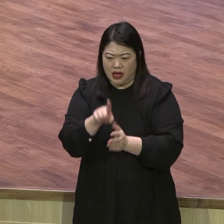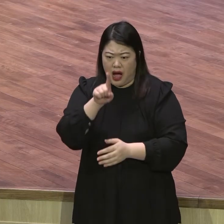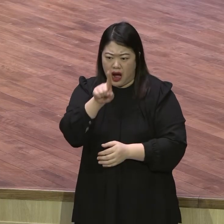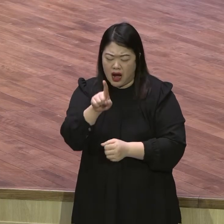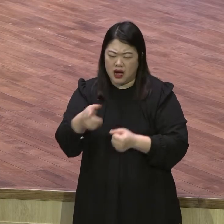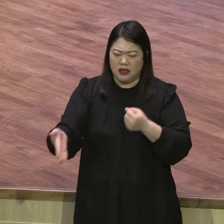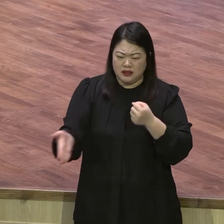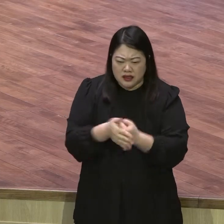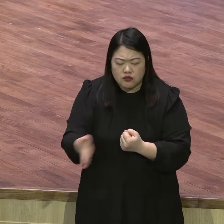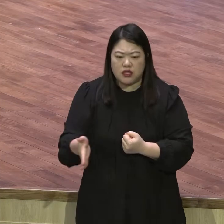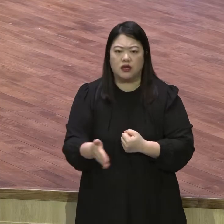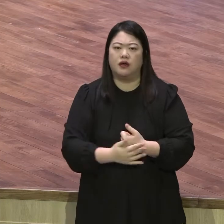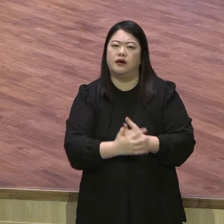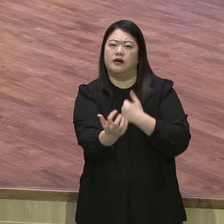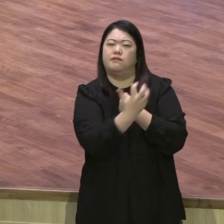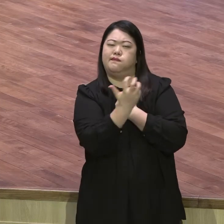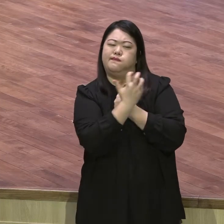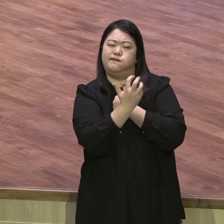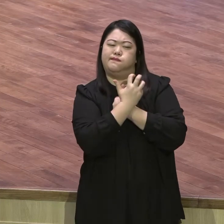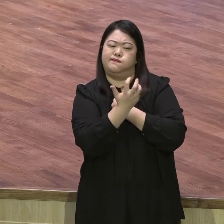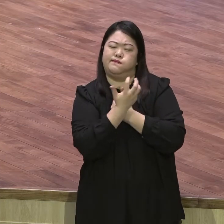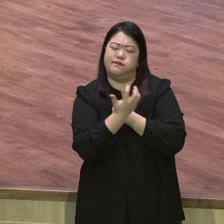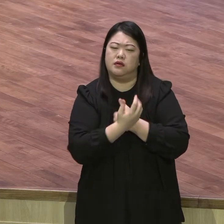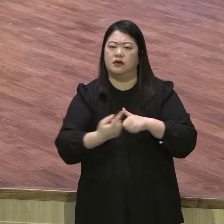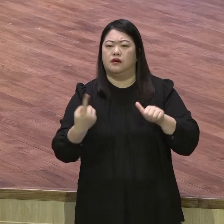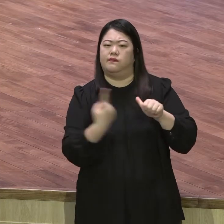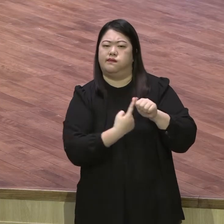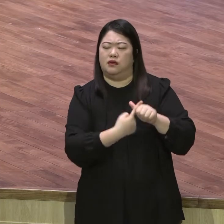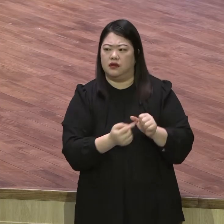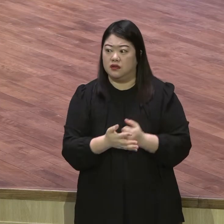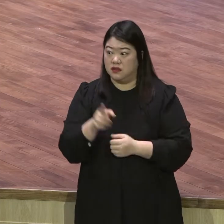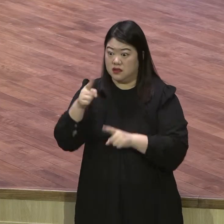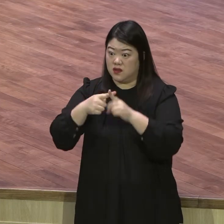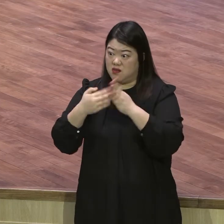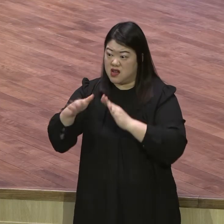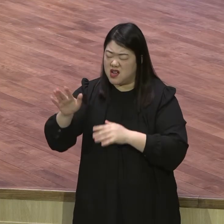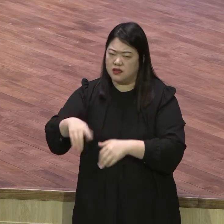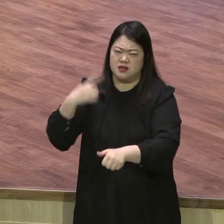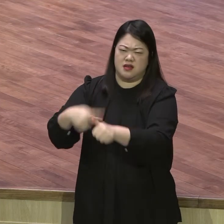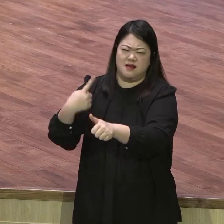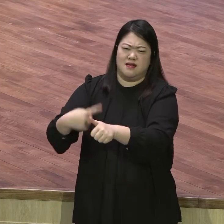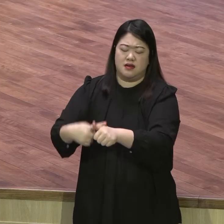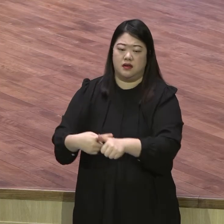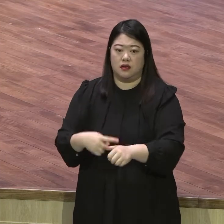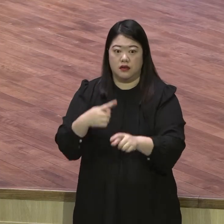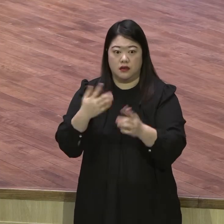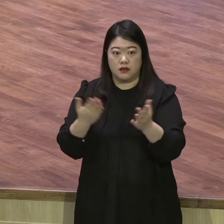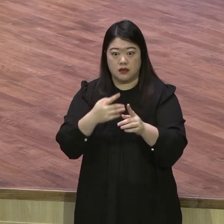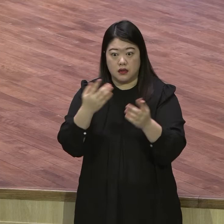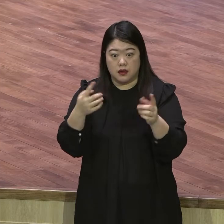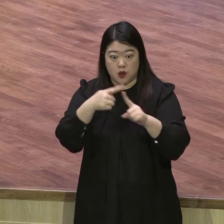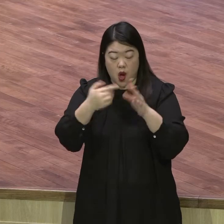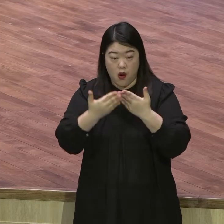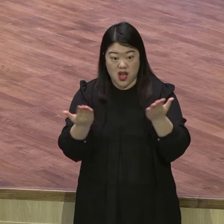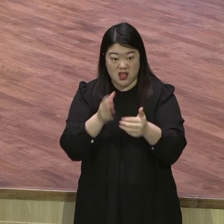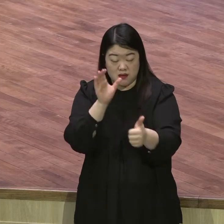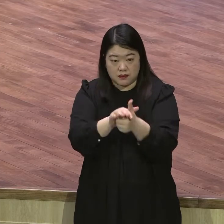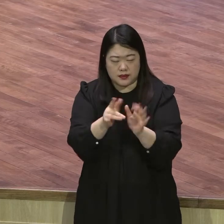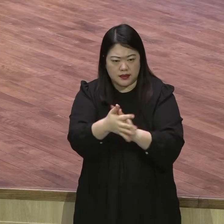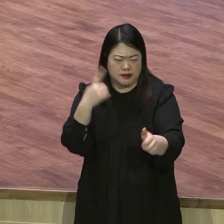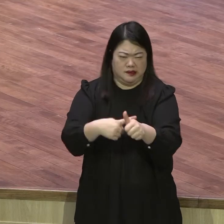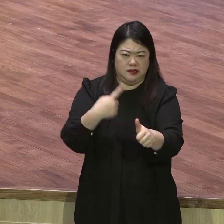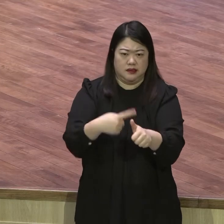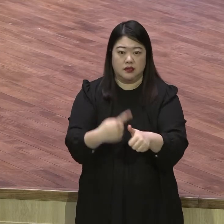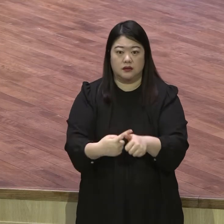내가 신앙생활하는 것 때문에 내가 교회 나가는 것 때문에 내가 직분 맡다 헌신하는 것 때문에 내가